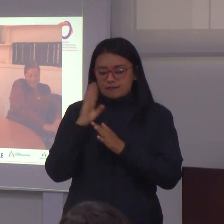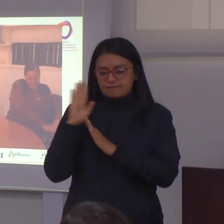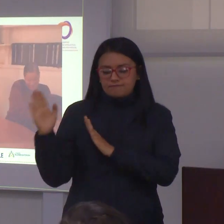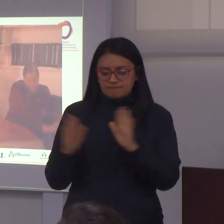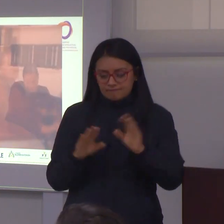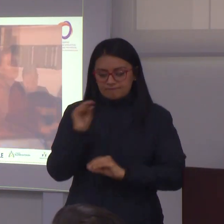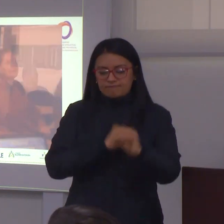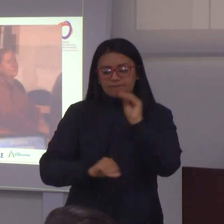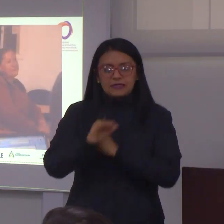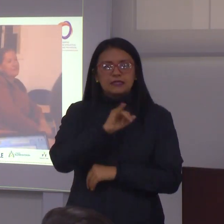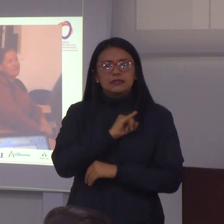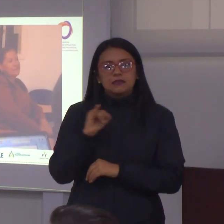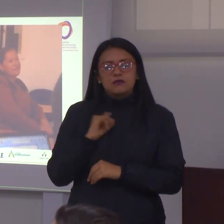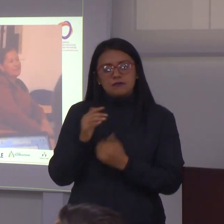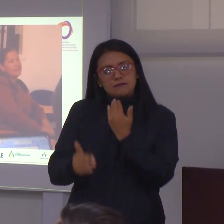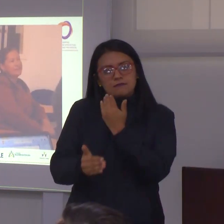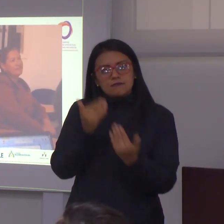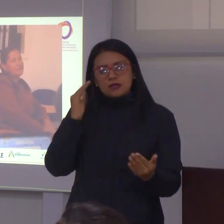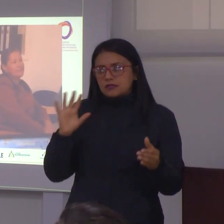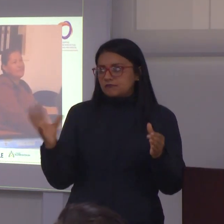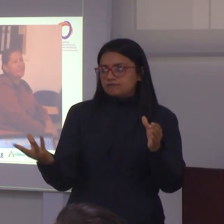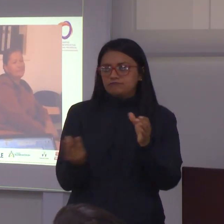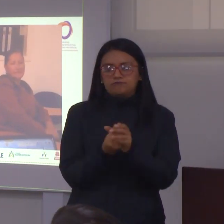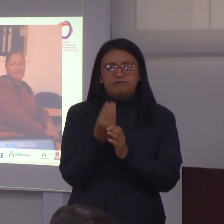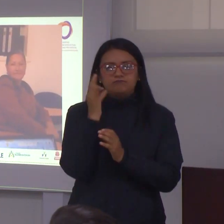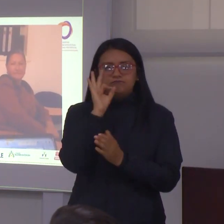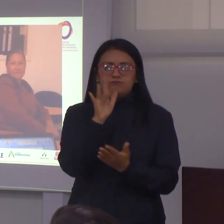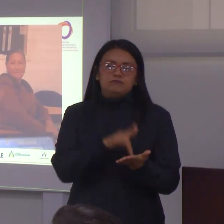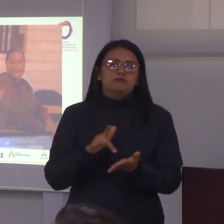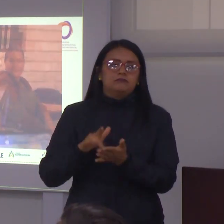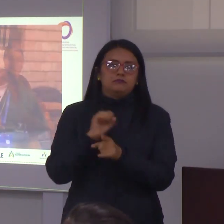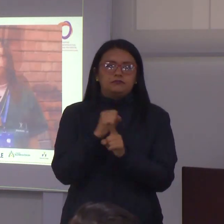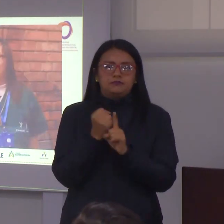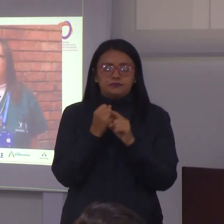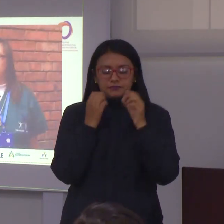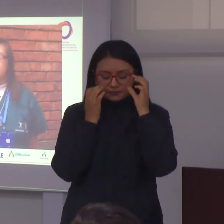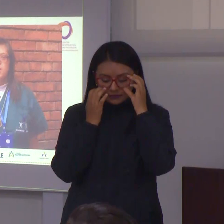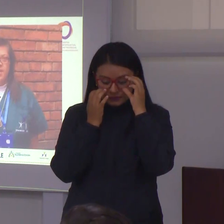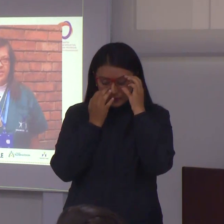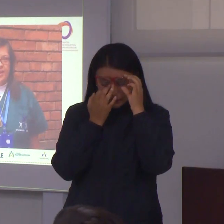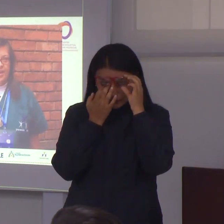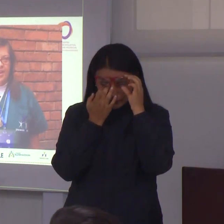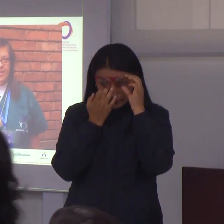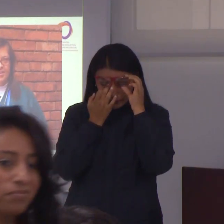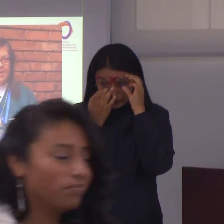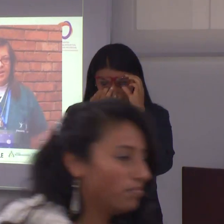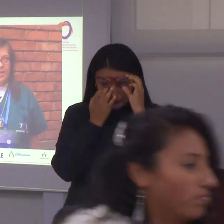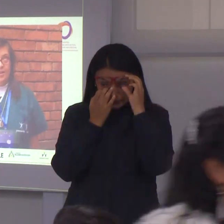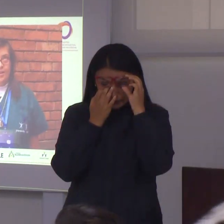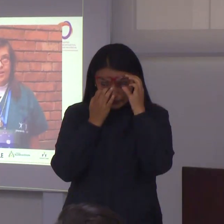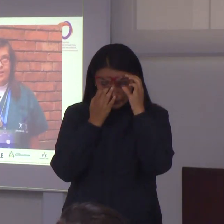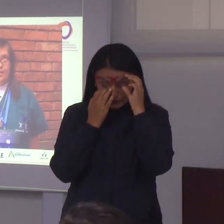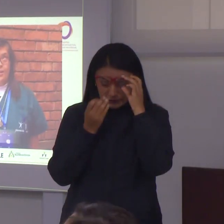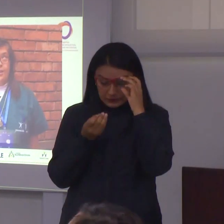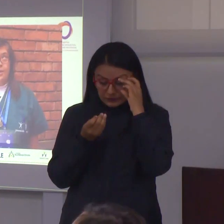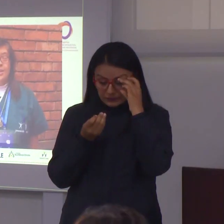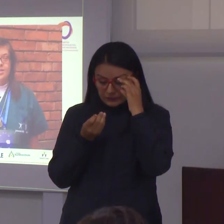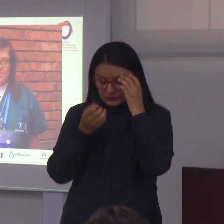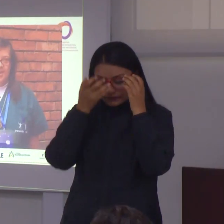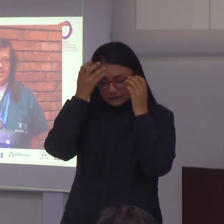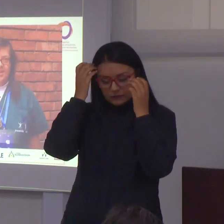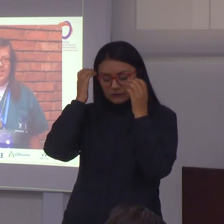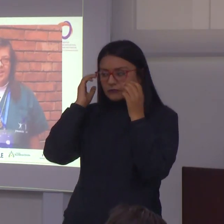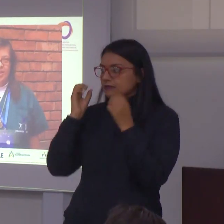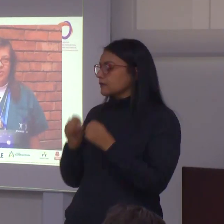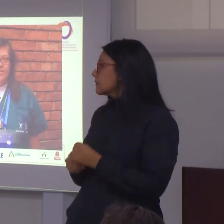plan de apoyo individual que facilite su plena inclusión y participación social. Un de mis mesas, hace